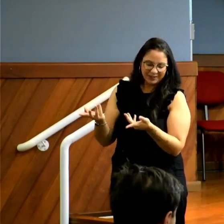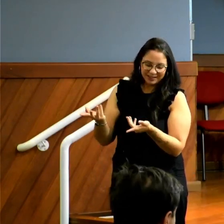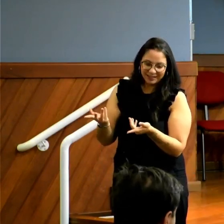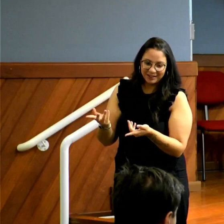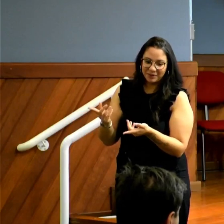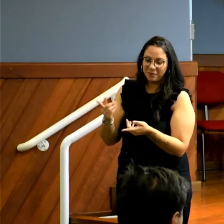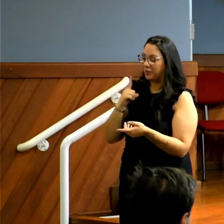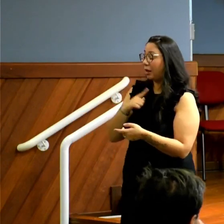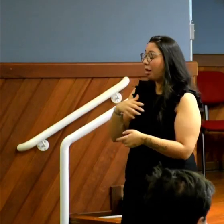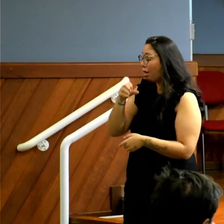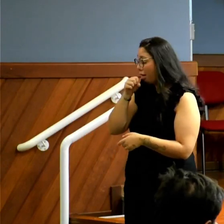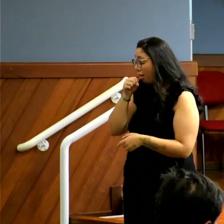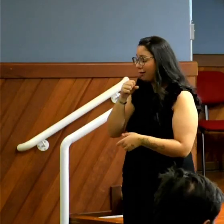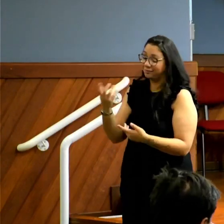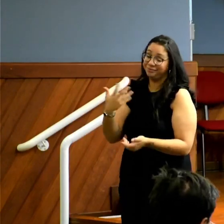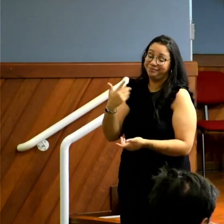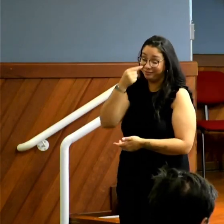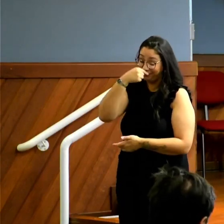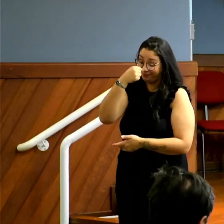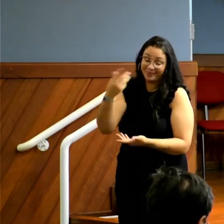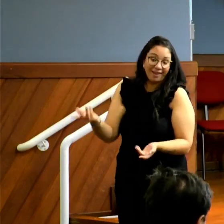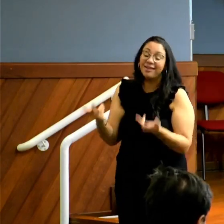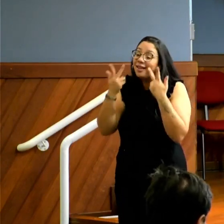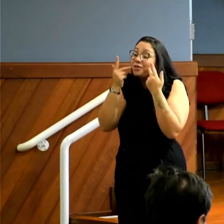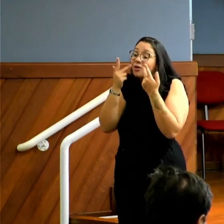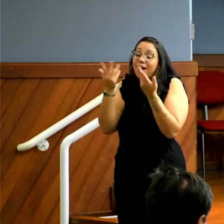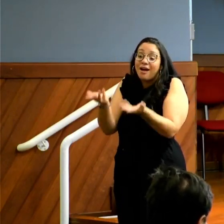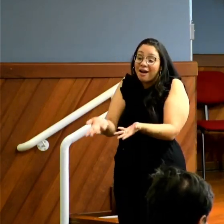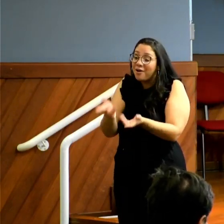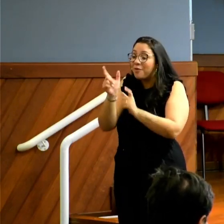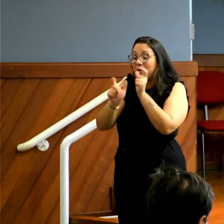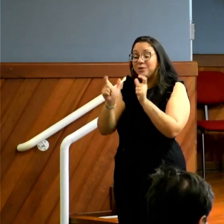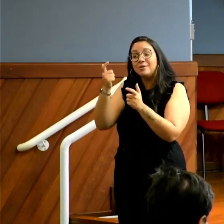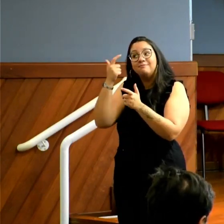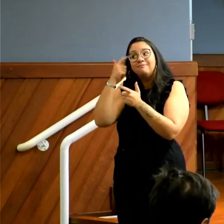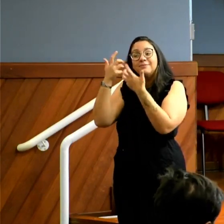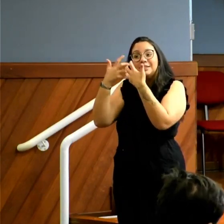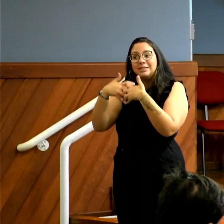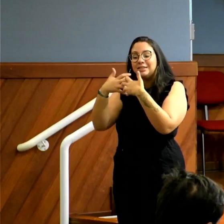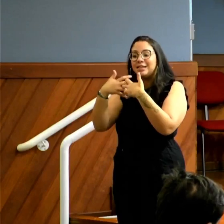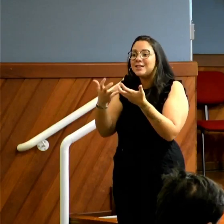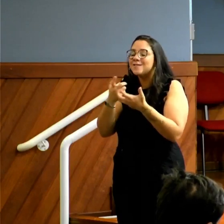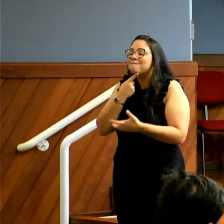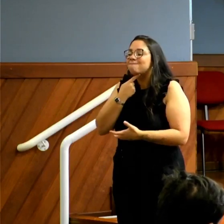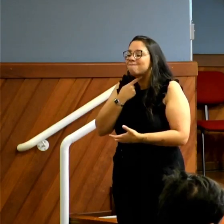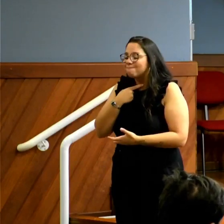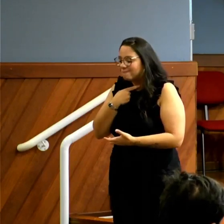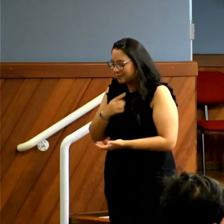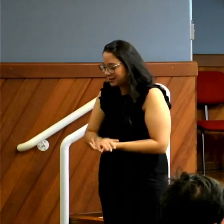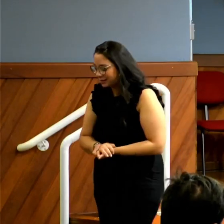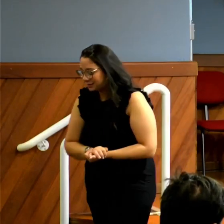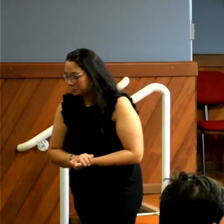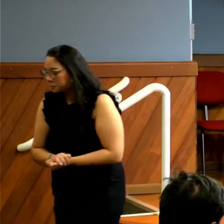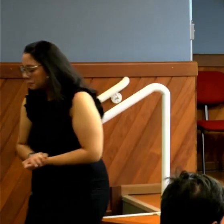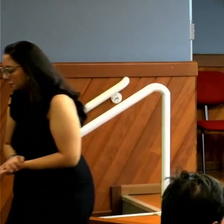cheiro de crise, de asma e tudo mais. Mas assim, é natural, né? Eu acho que é importante pensar esses aspectos todos, né? E aí,